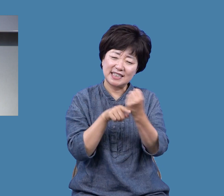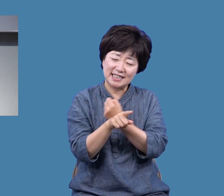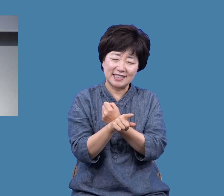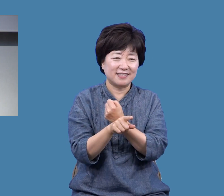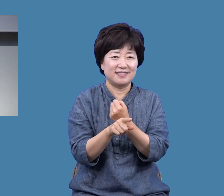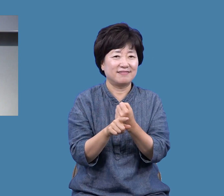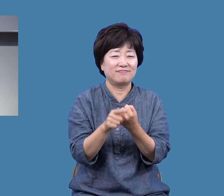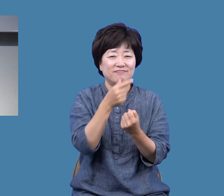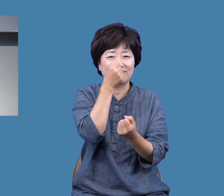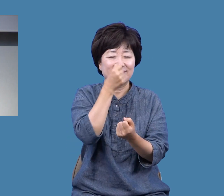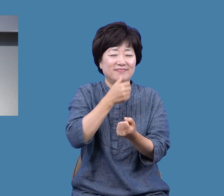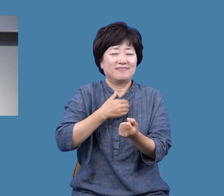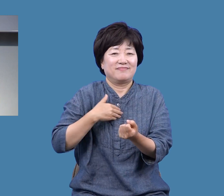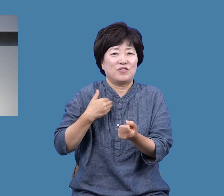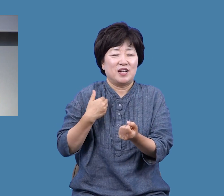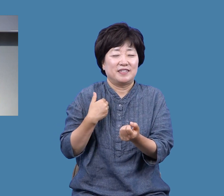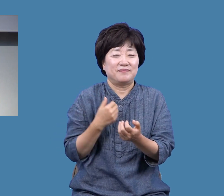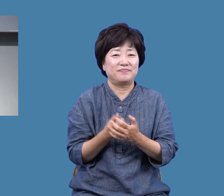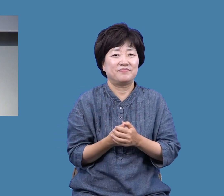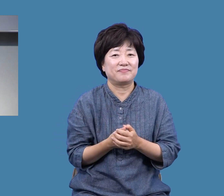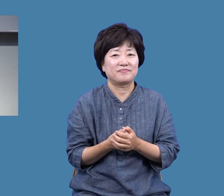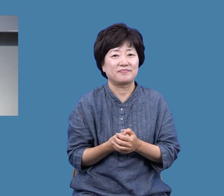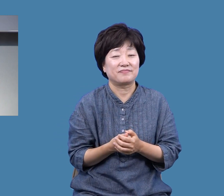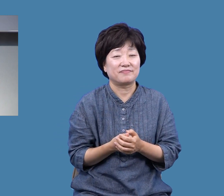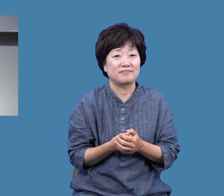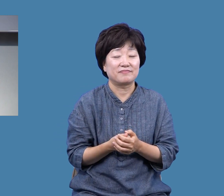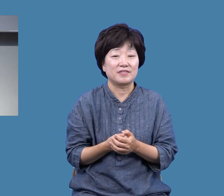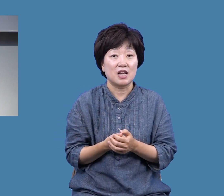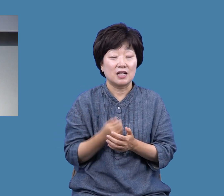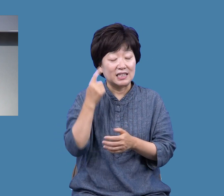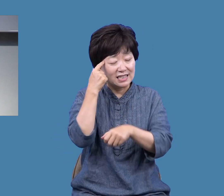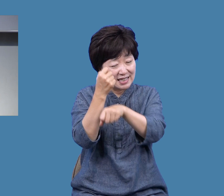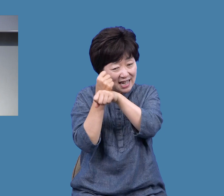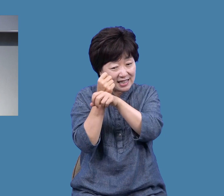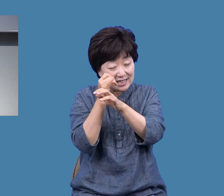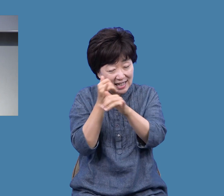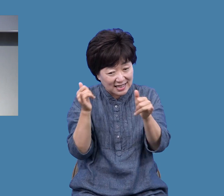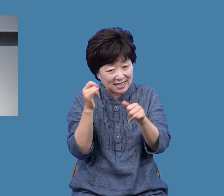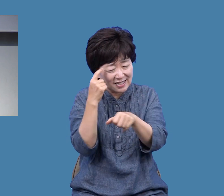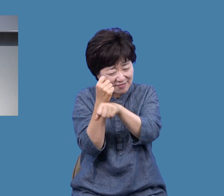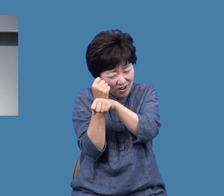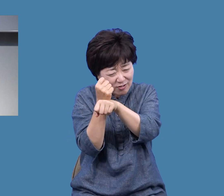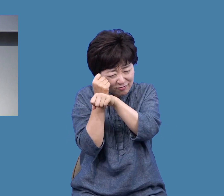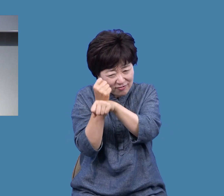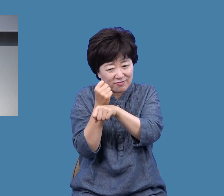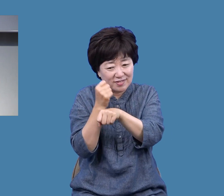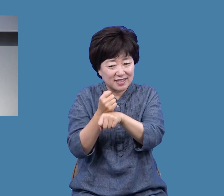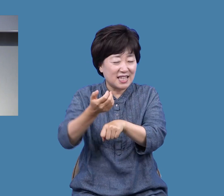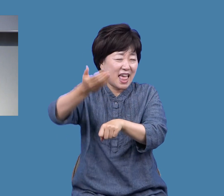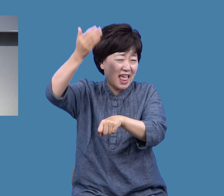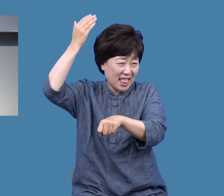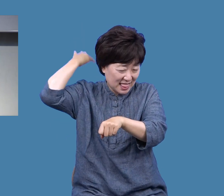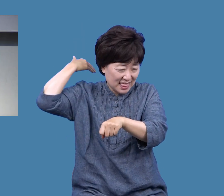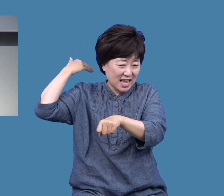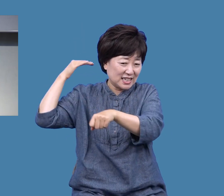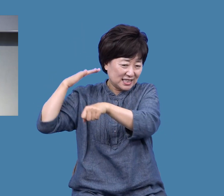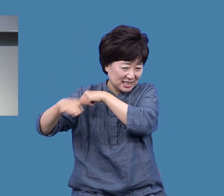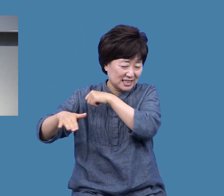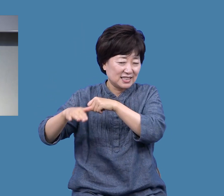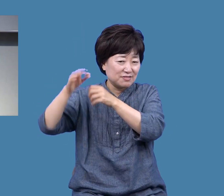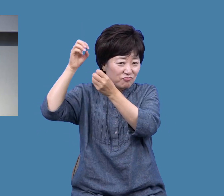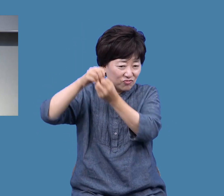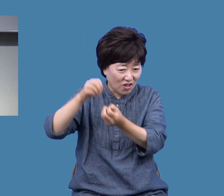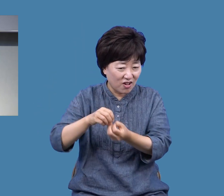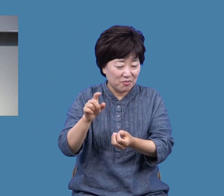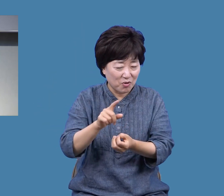잘 안 되죠. 그런데 이것은 이제 감사하게도 학자들이 또 이런 것들을 연구를 다 해놨어요. 그 당시 문헌들을 찾아서. 자, 그래서